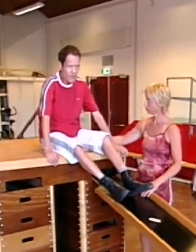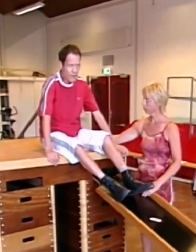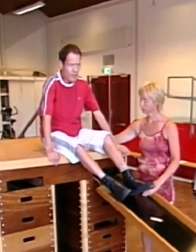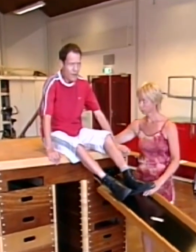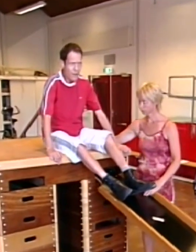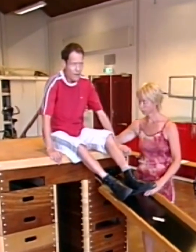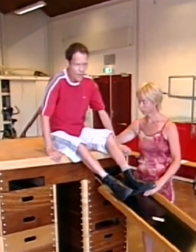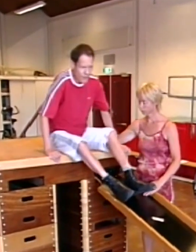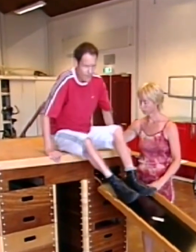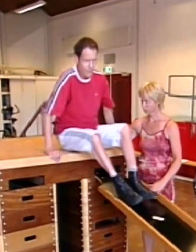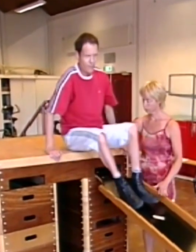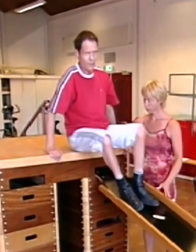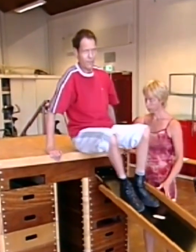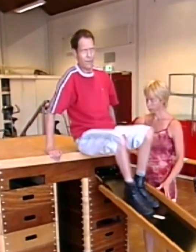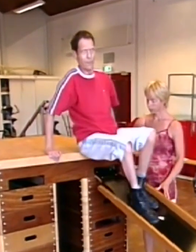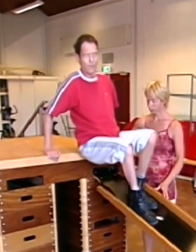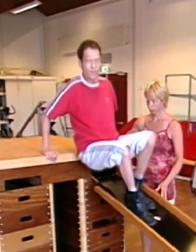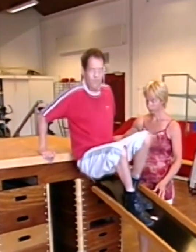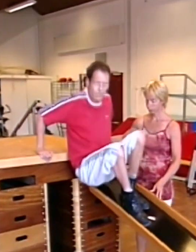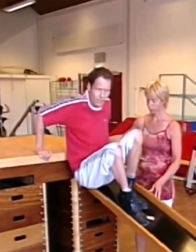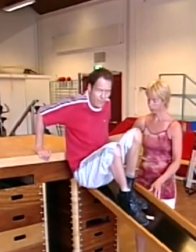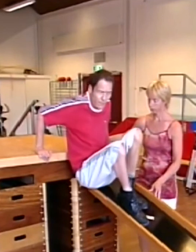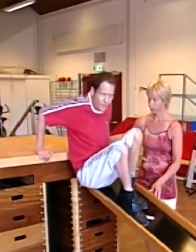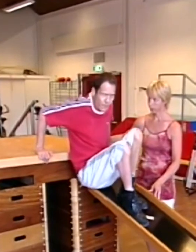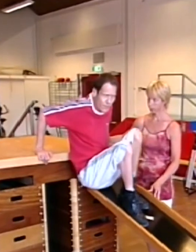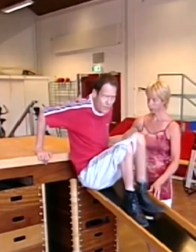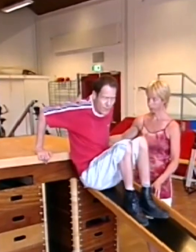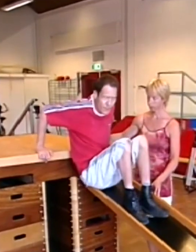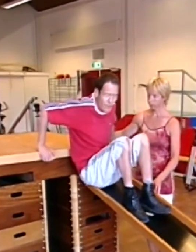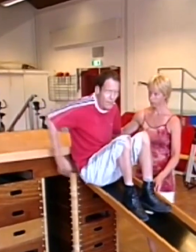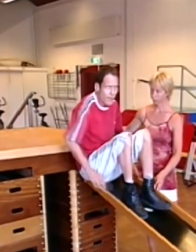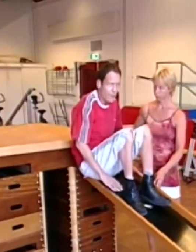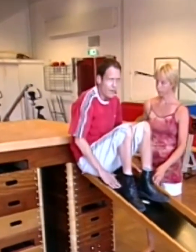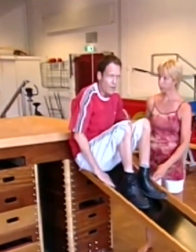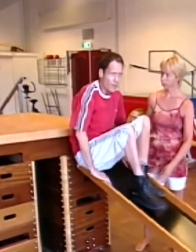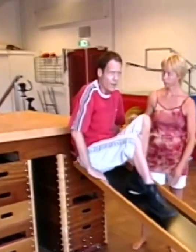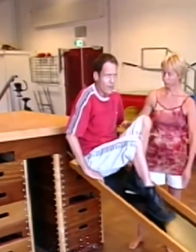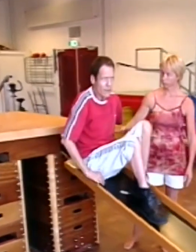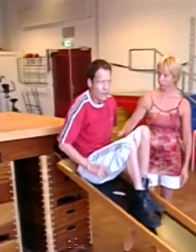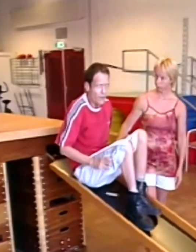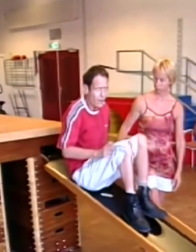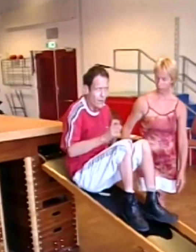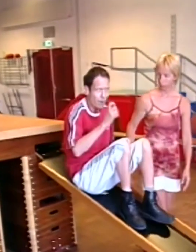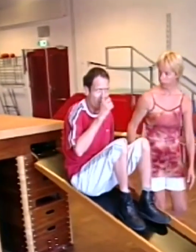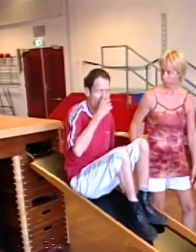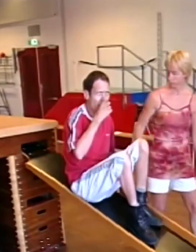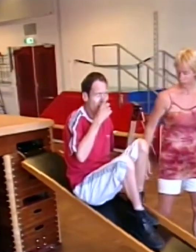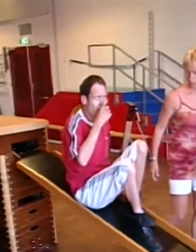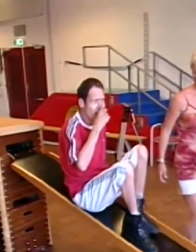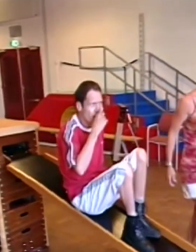glijden. Zoiets vraagt dat je je begeleider kunt vertrouwen. Blindelings vertrouwen. Maar